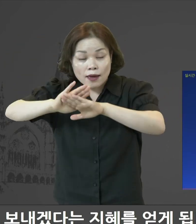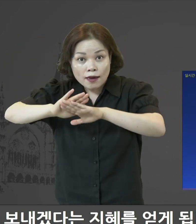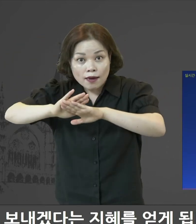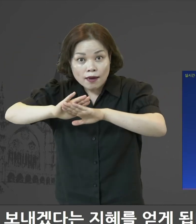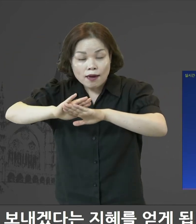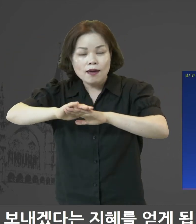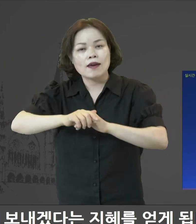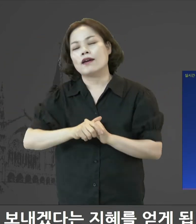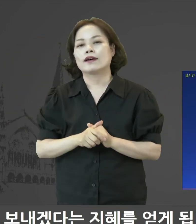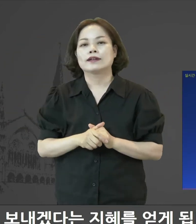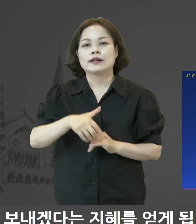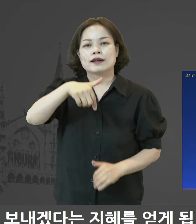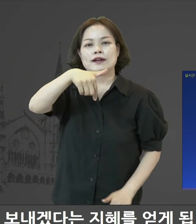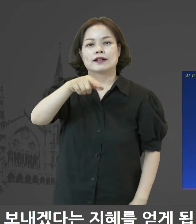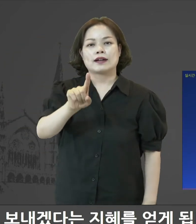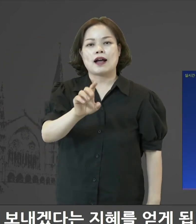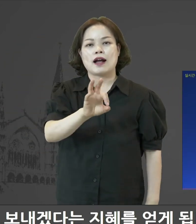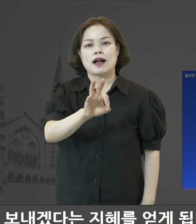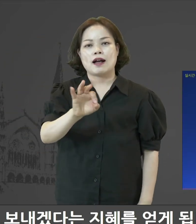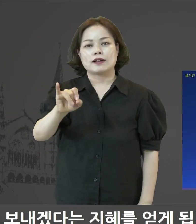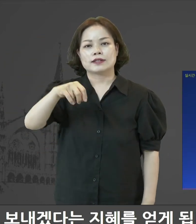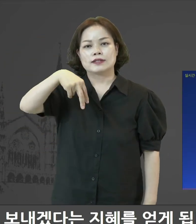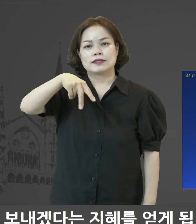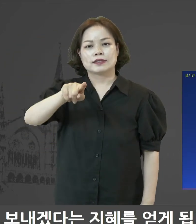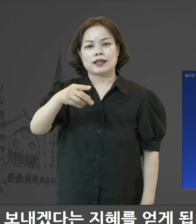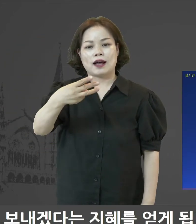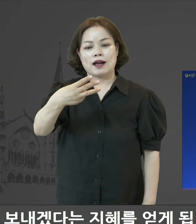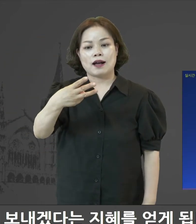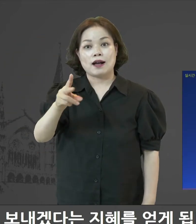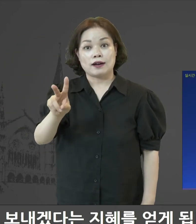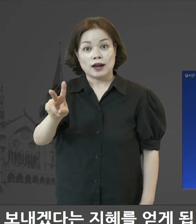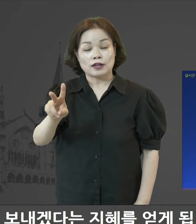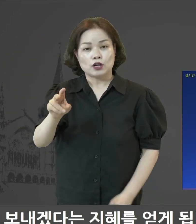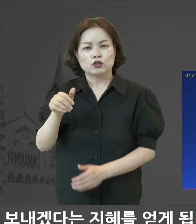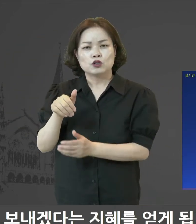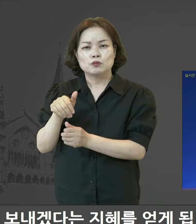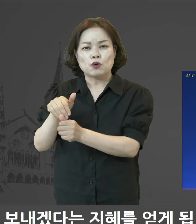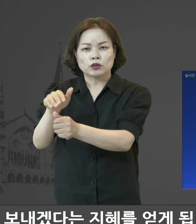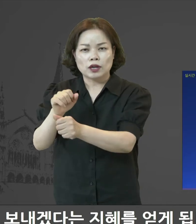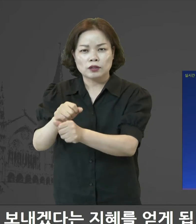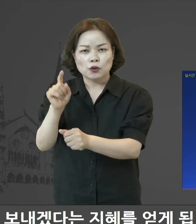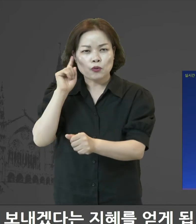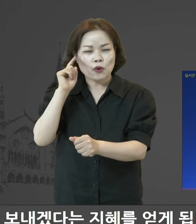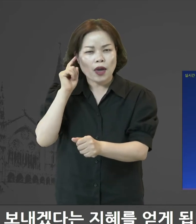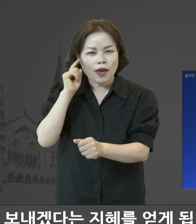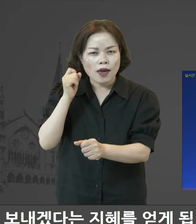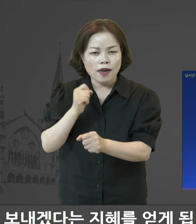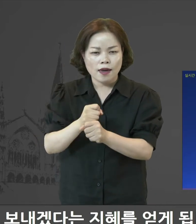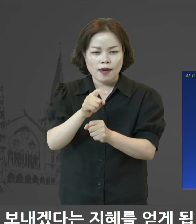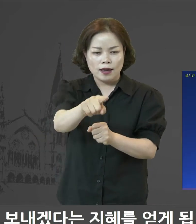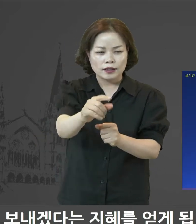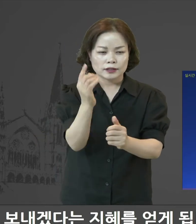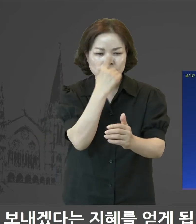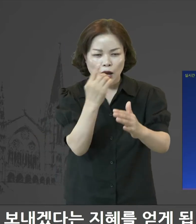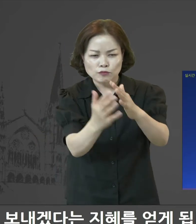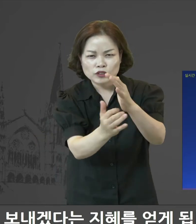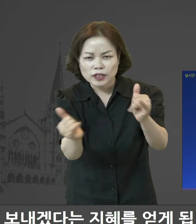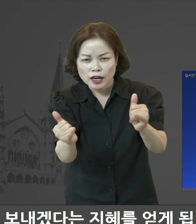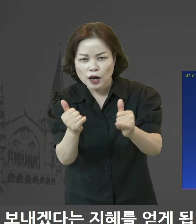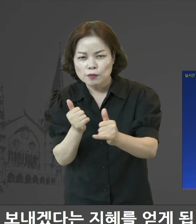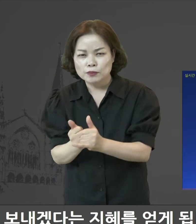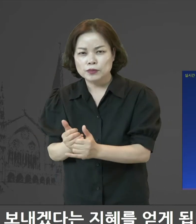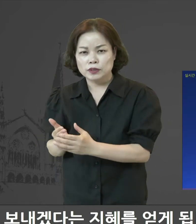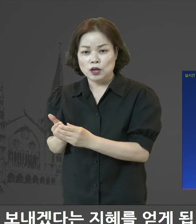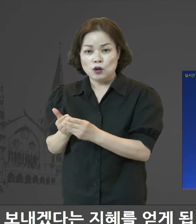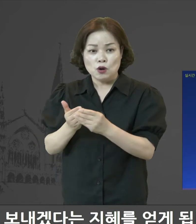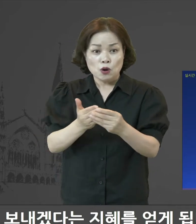아예 가이사라로 보내버리는 겁니다. 왜? 다음날 아침에 공회원들이 바울을 공회로 부를 때 천부장 입장에서는 안 내어줄 길이